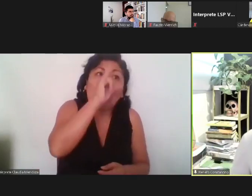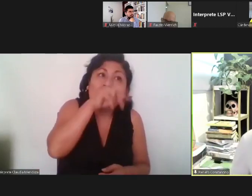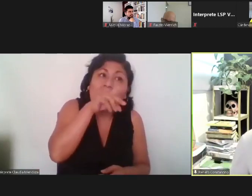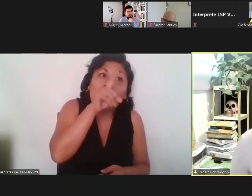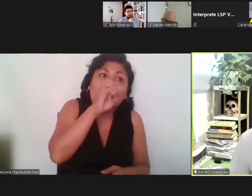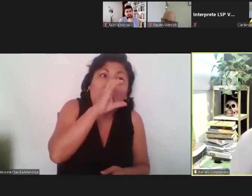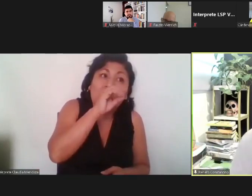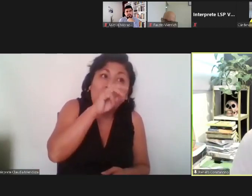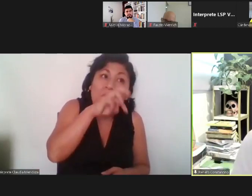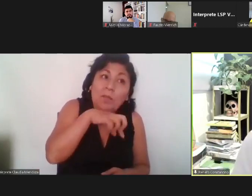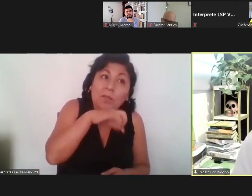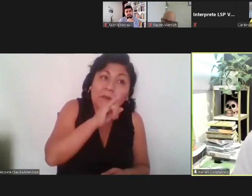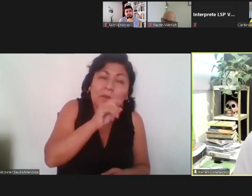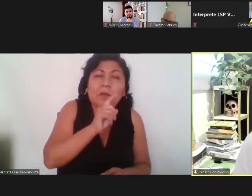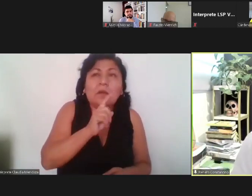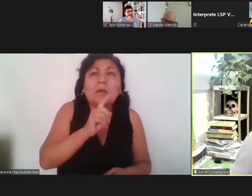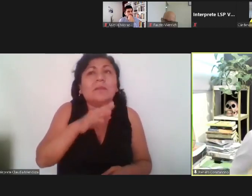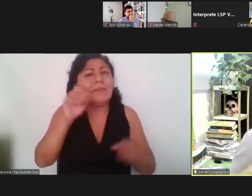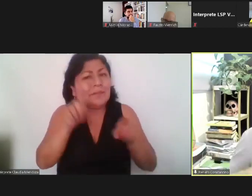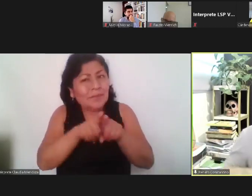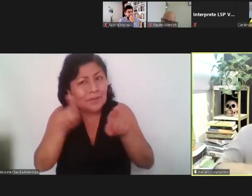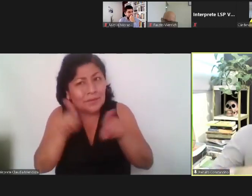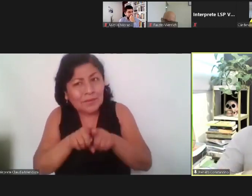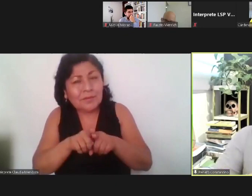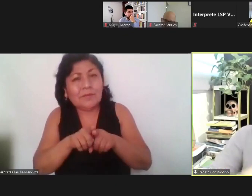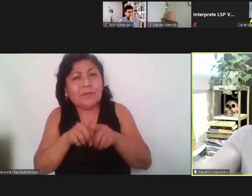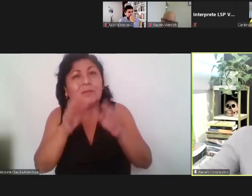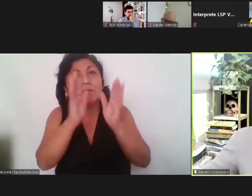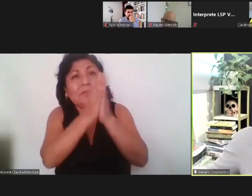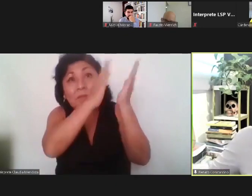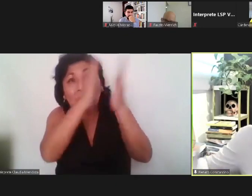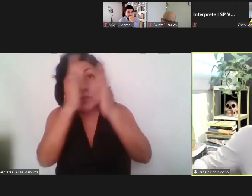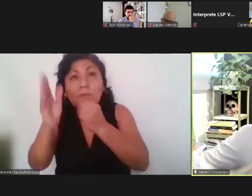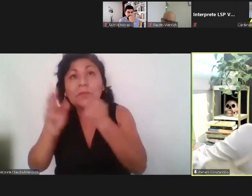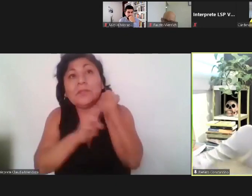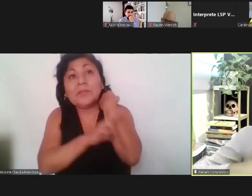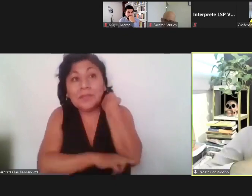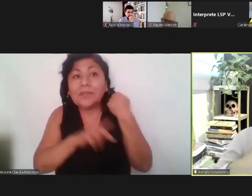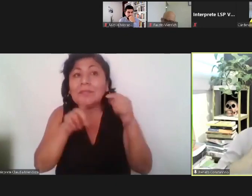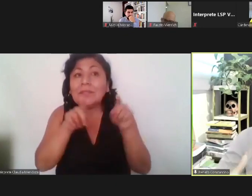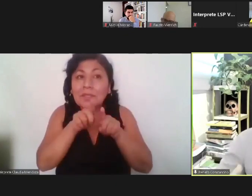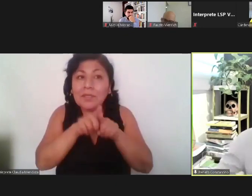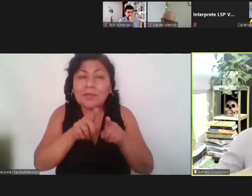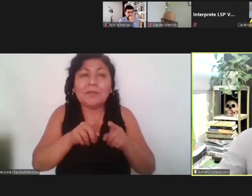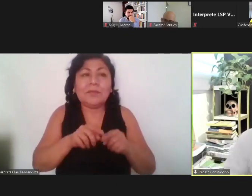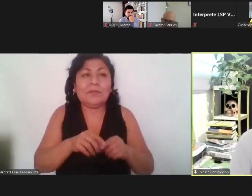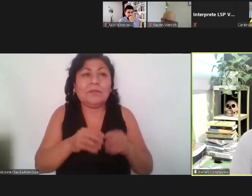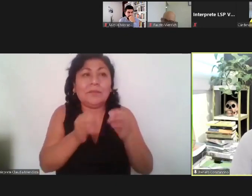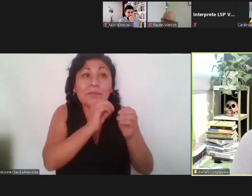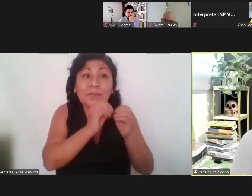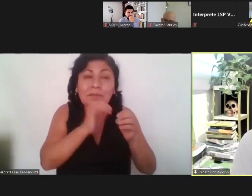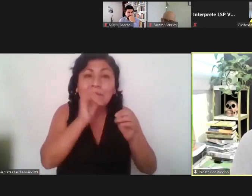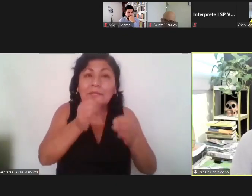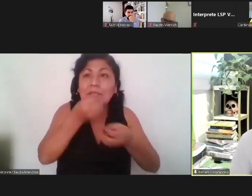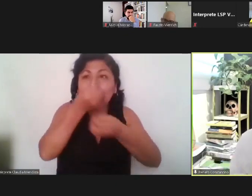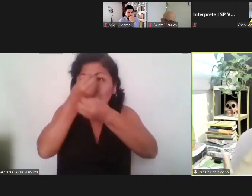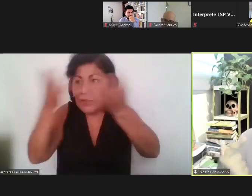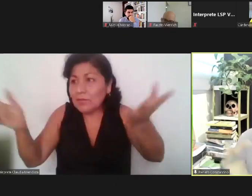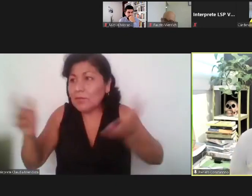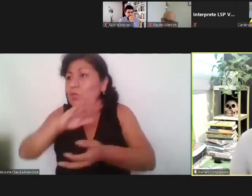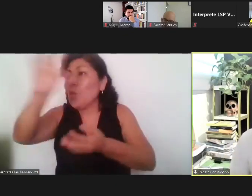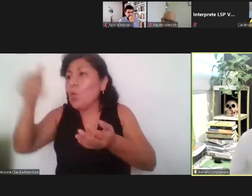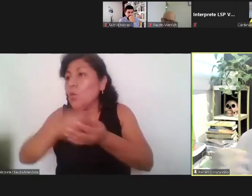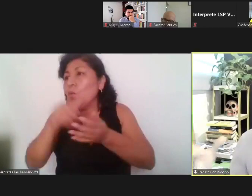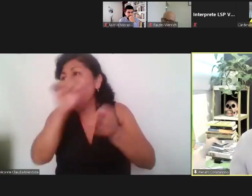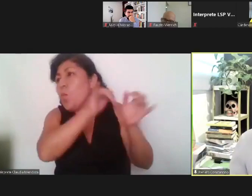un rol en el cual puedan plantear, bueno, esto podemos hacer, estos son los usos, estas son las cosas que se pueden hacer, y al